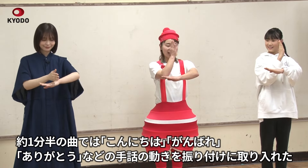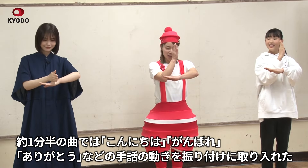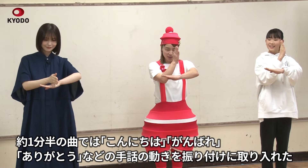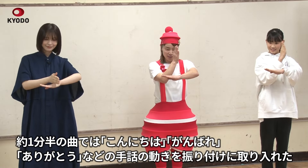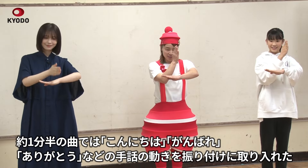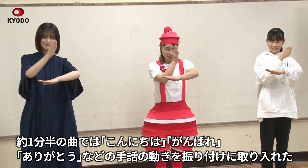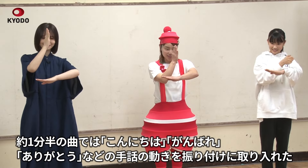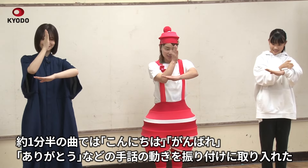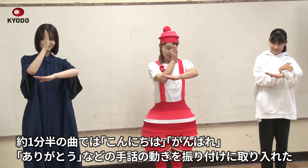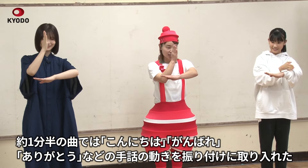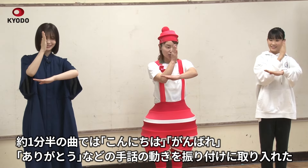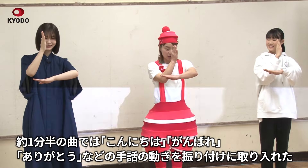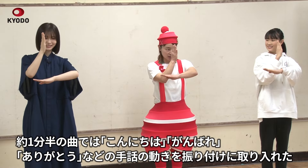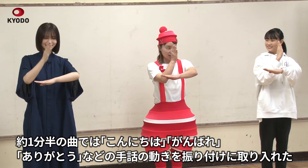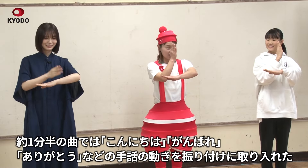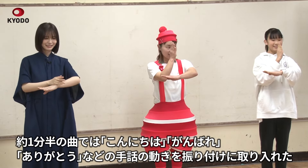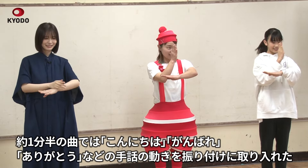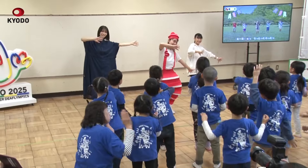だよ。できるかな。